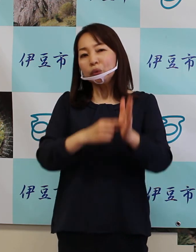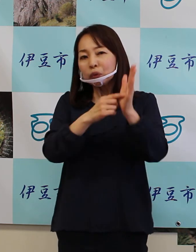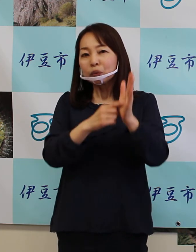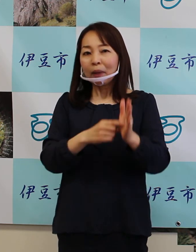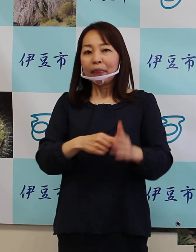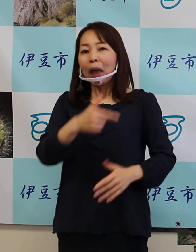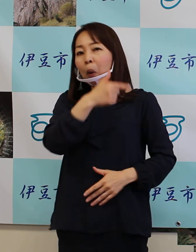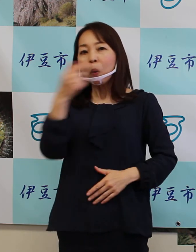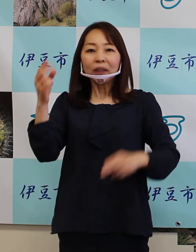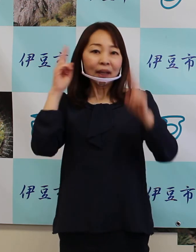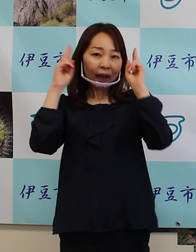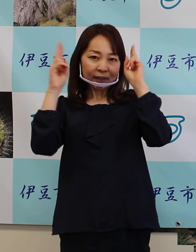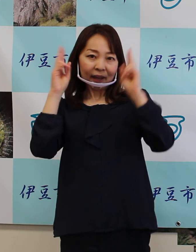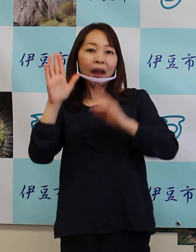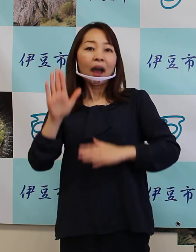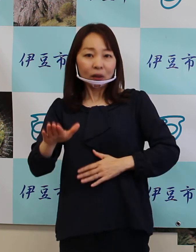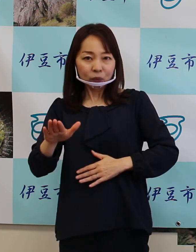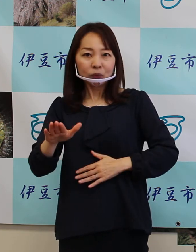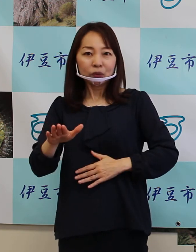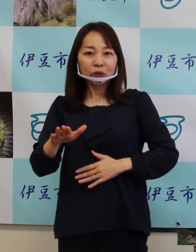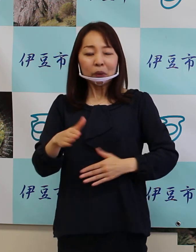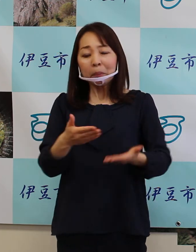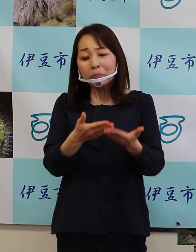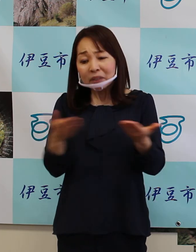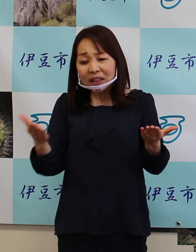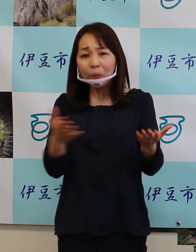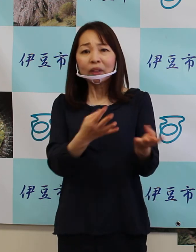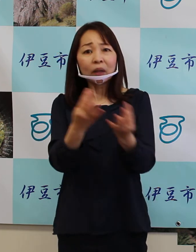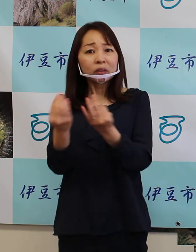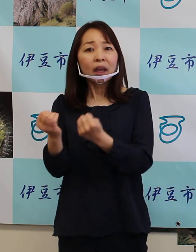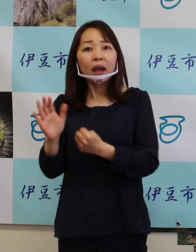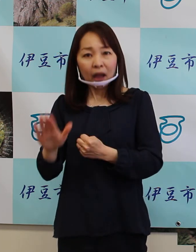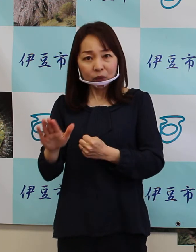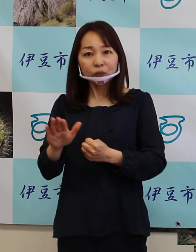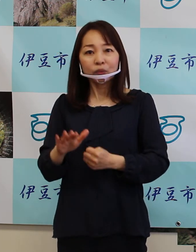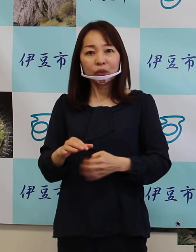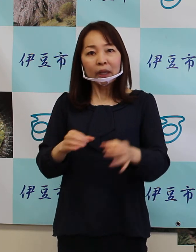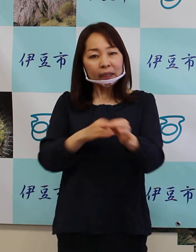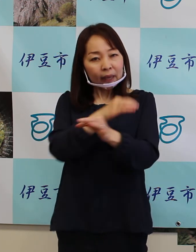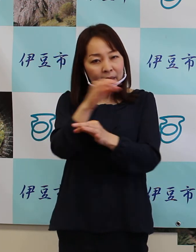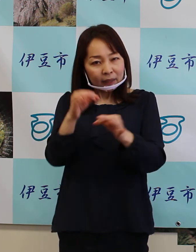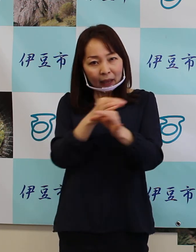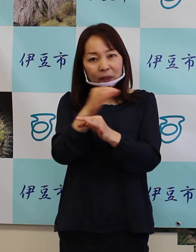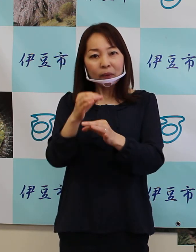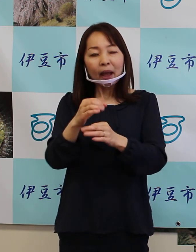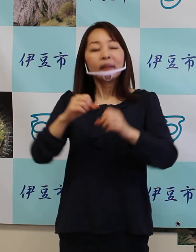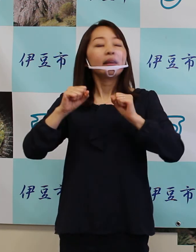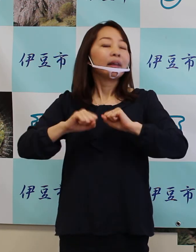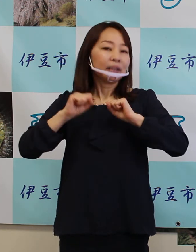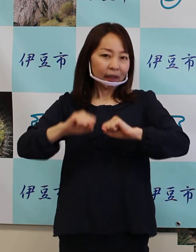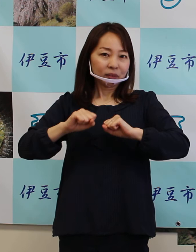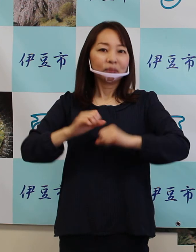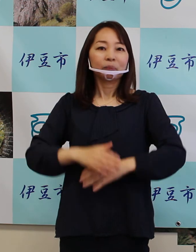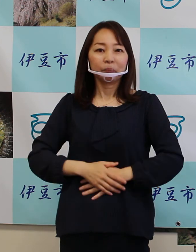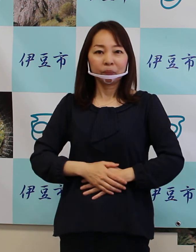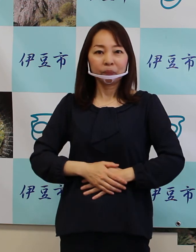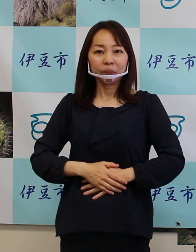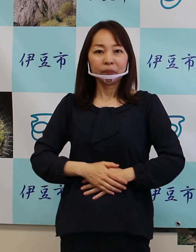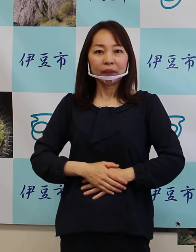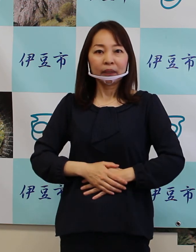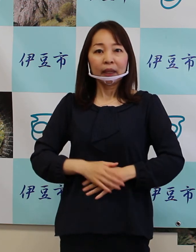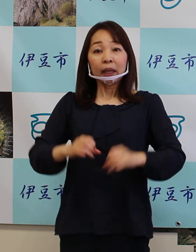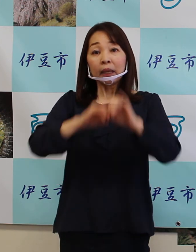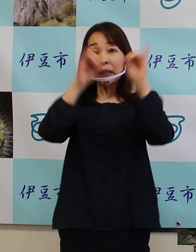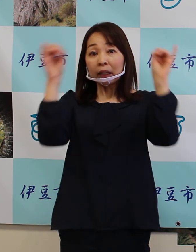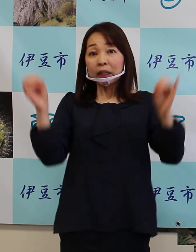企業があり、たくさんのお店があり、経済的にはとても元気です。で、伊